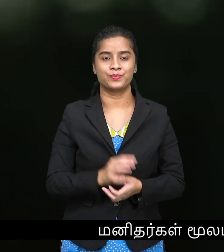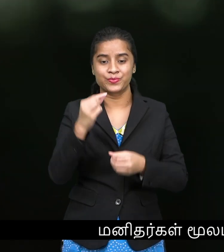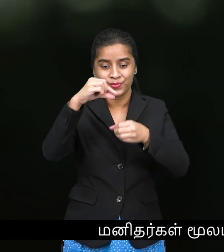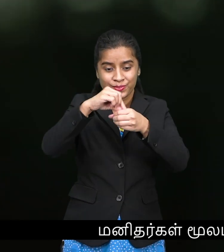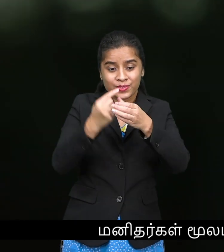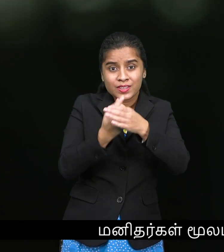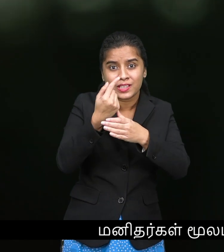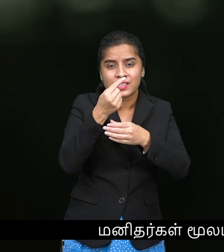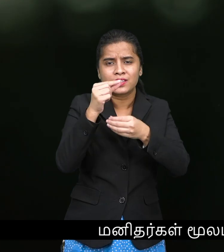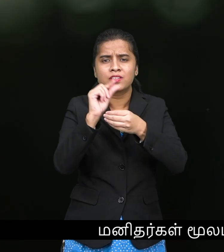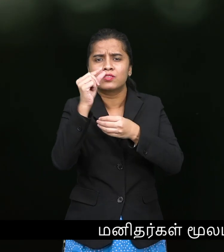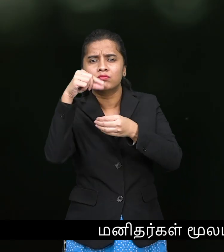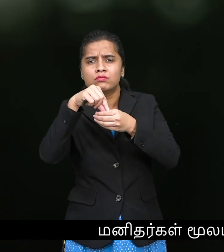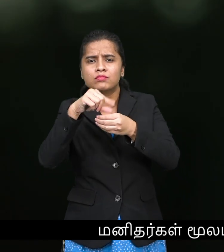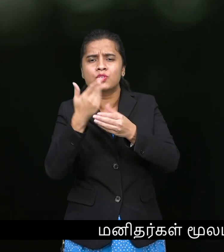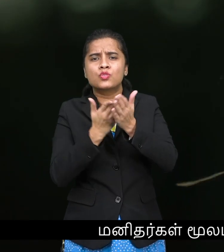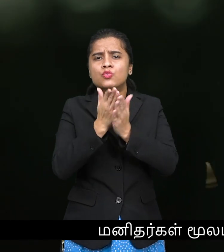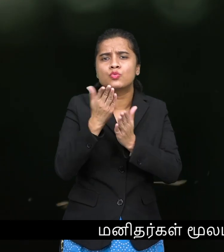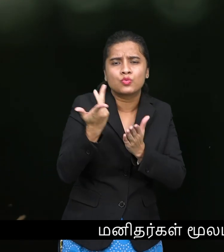மனிதர்கள் மூலம் விதைகளை பரப்புதல்.